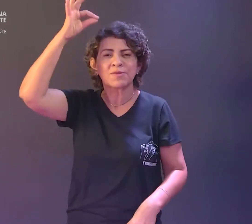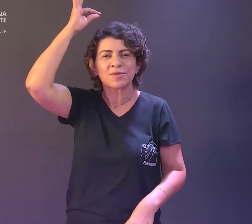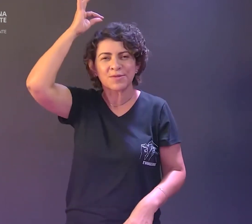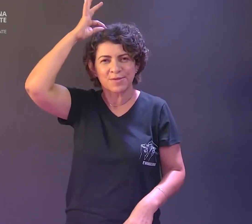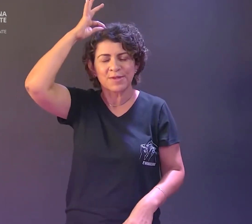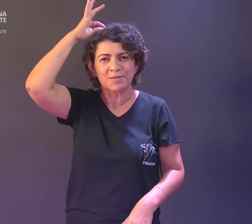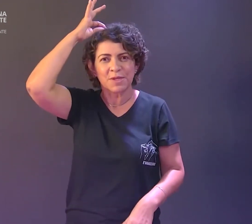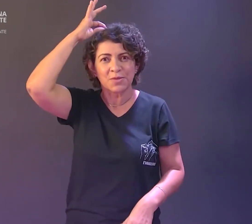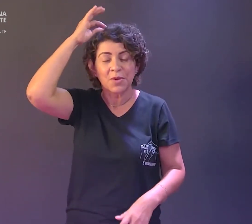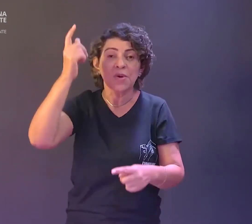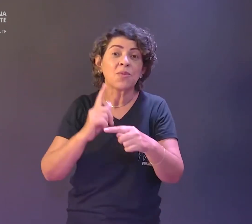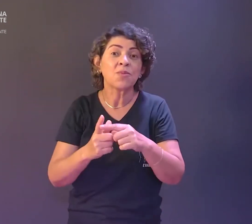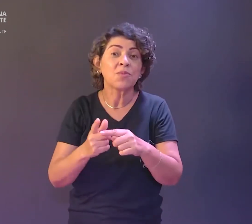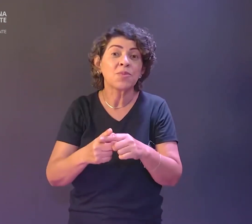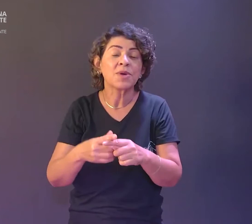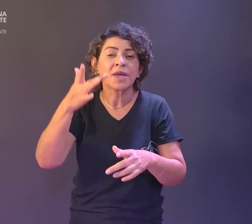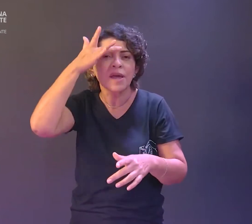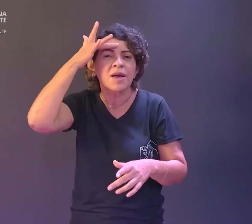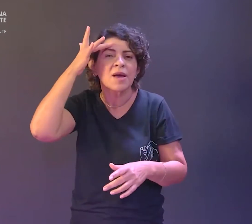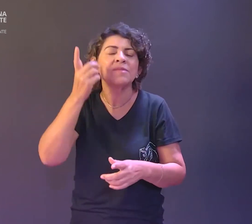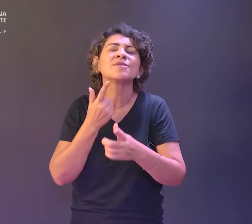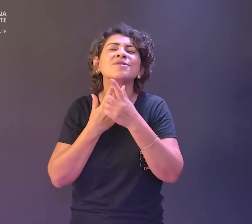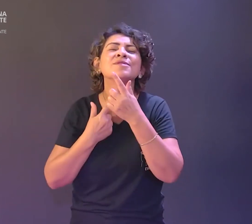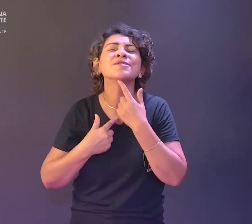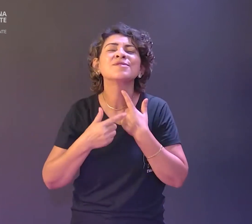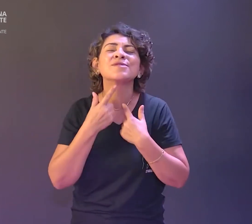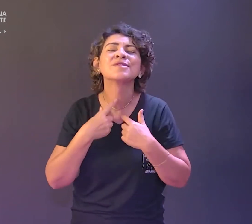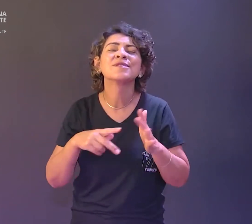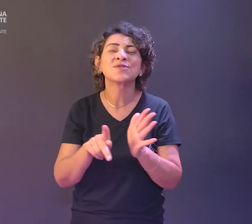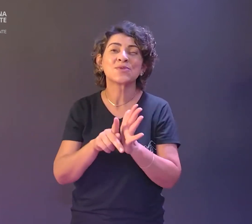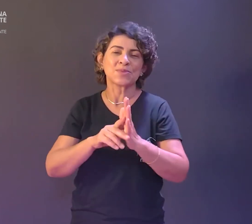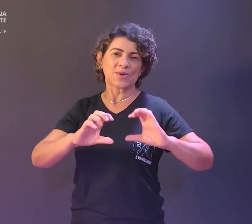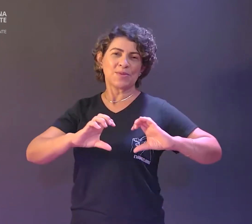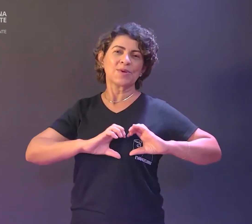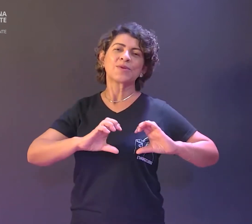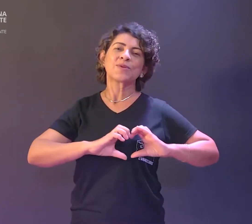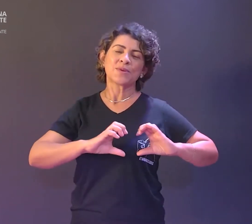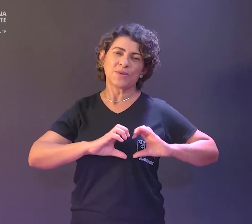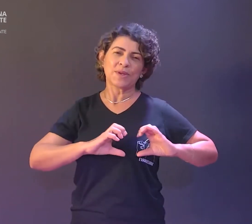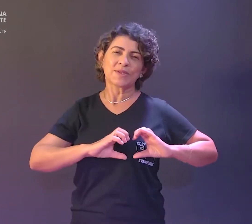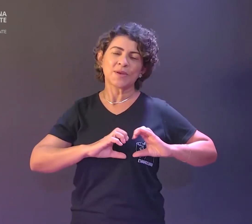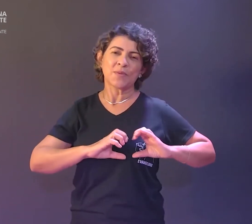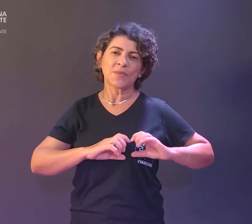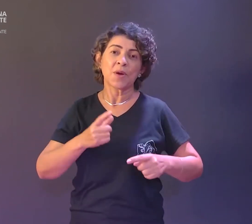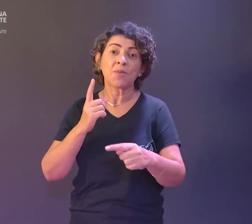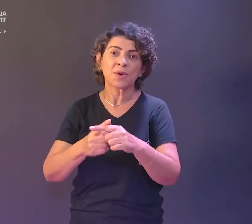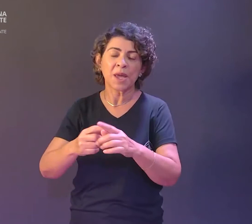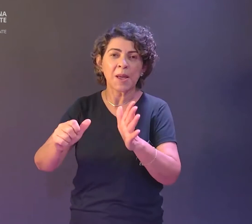coração. Nada mais é do que dar o amor que é devido a Deus para outra pessoa, mesmo